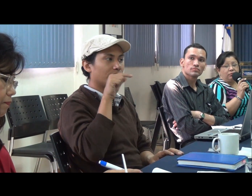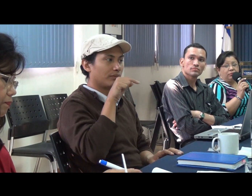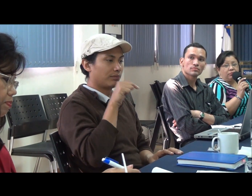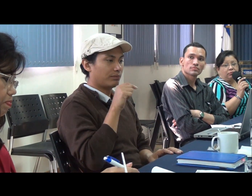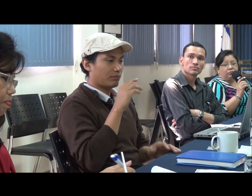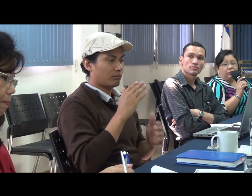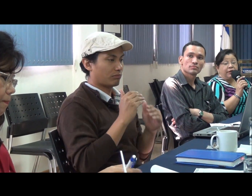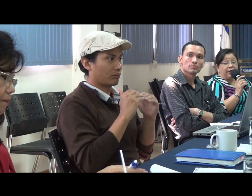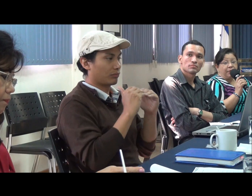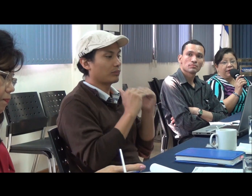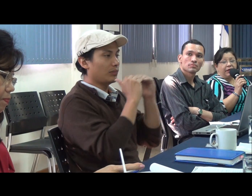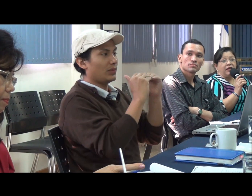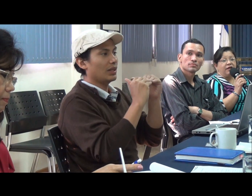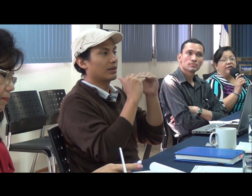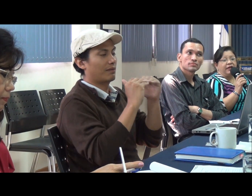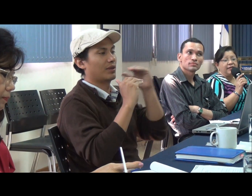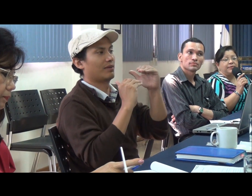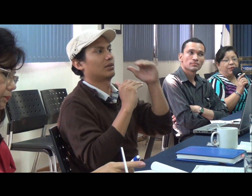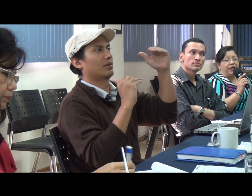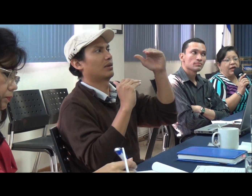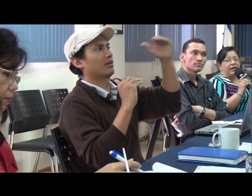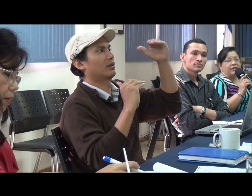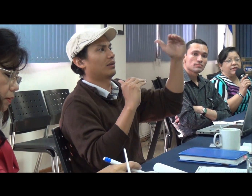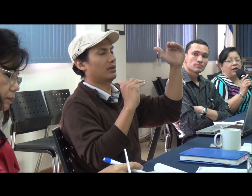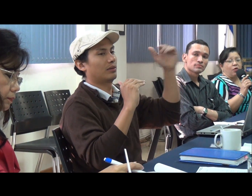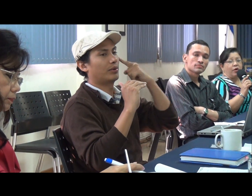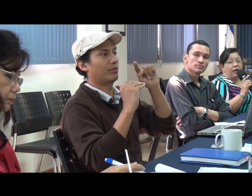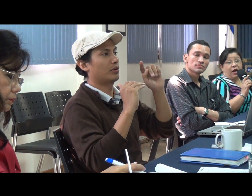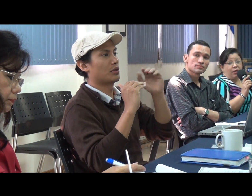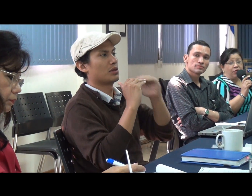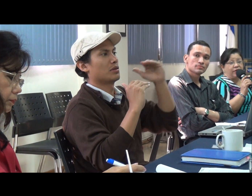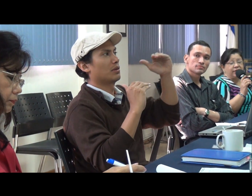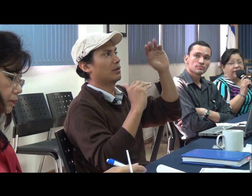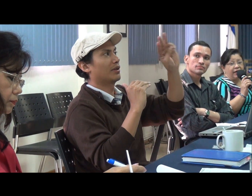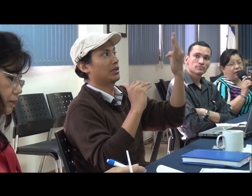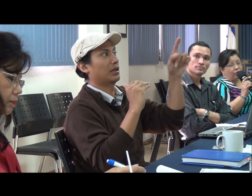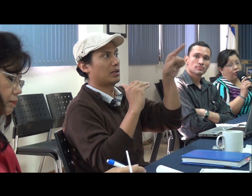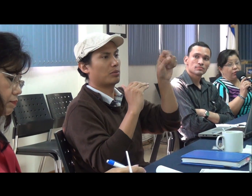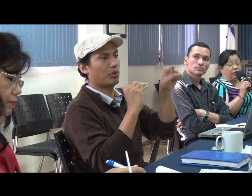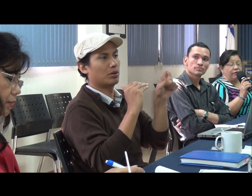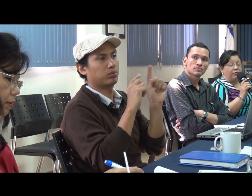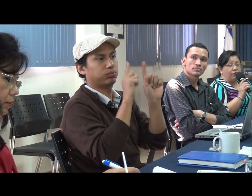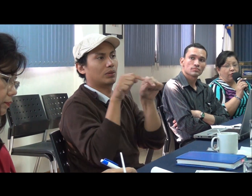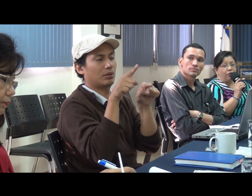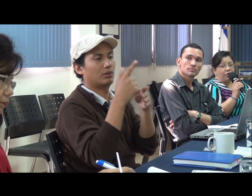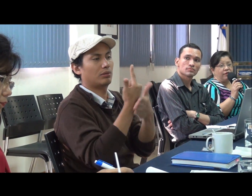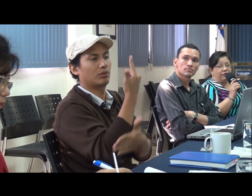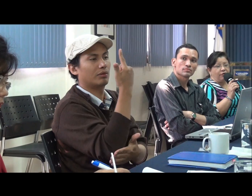un intérprete de nivel 3 pueda llegar a hacerlo a la universidad y no en un nivel 1 o nivel 2.